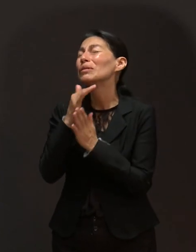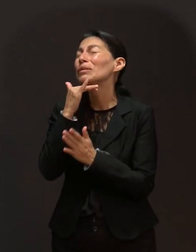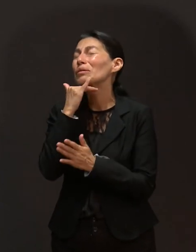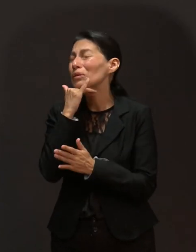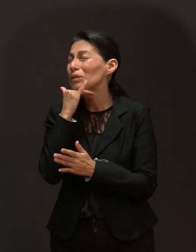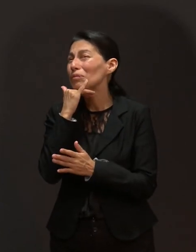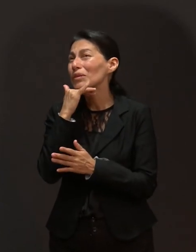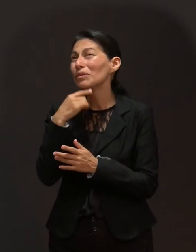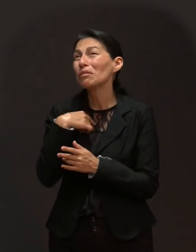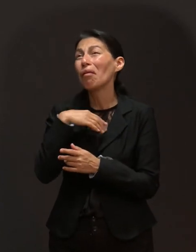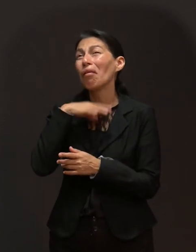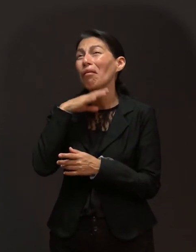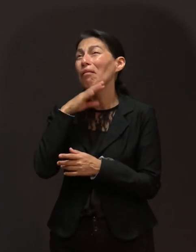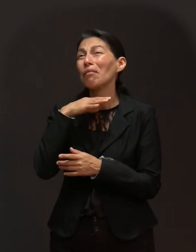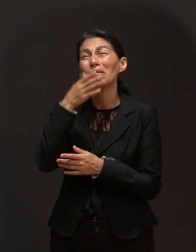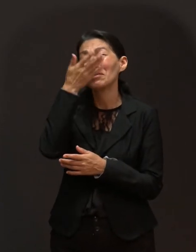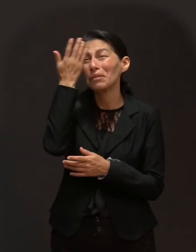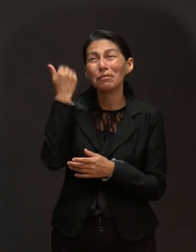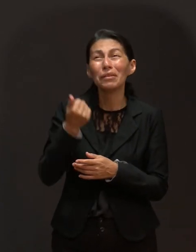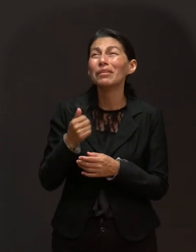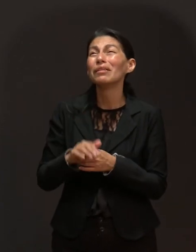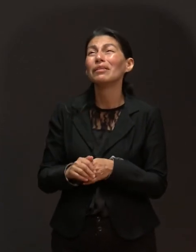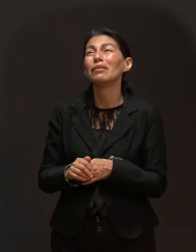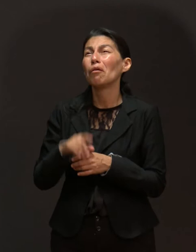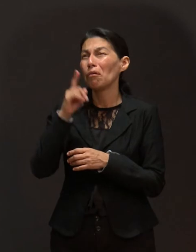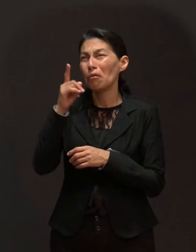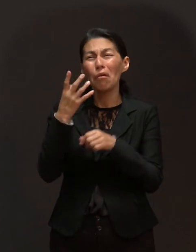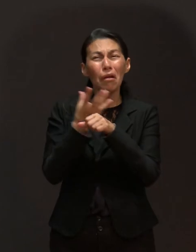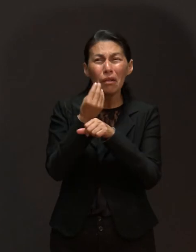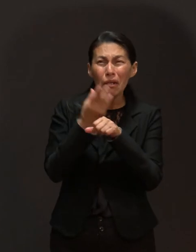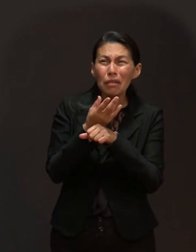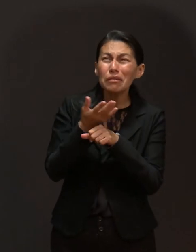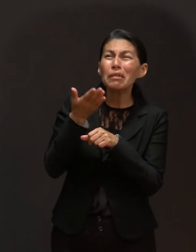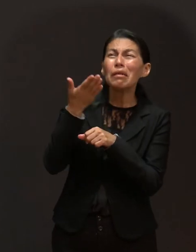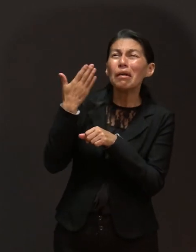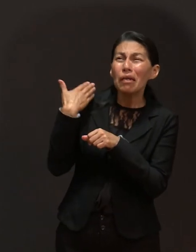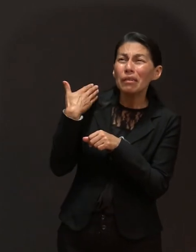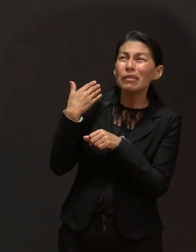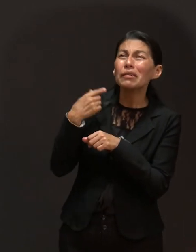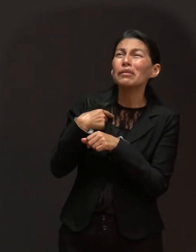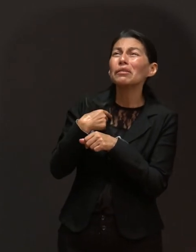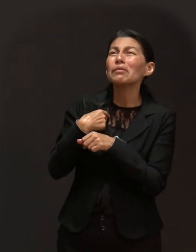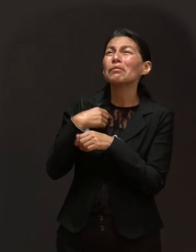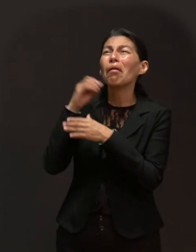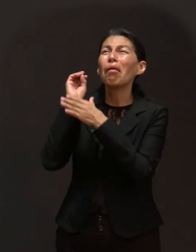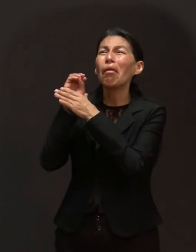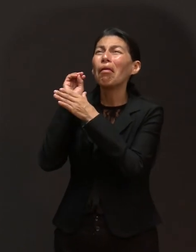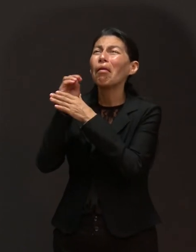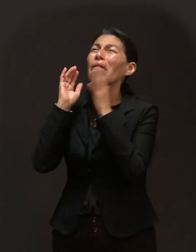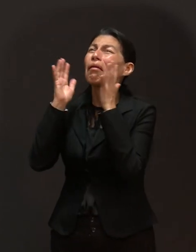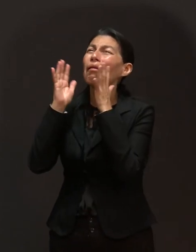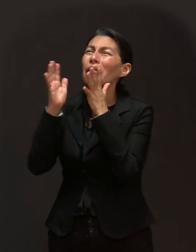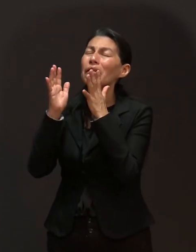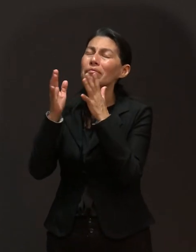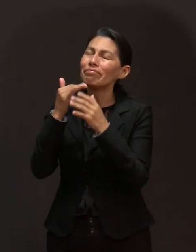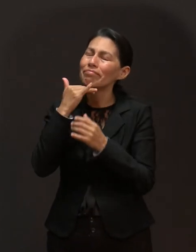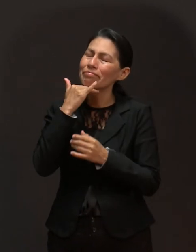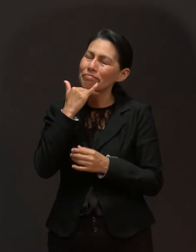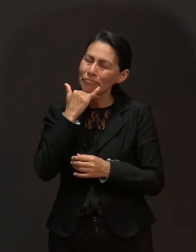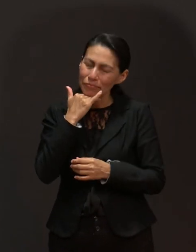Él ya lo había arreglado y yo no lo veía. Así es. Dios arregla todo en su momento. Él nunca te falla.